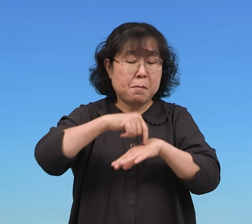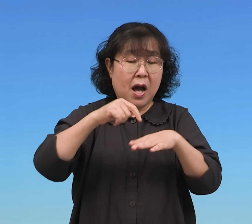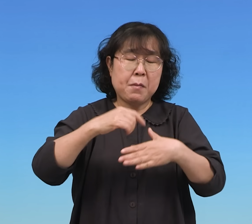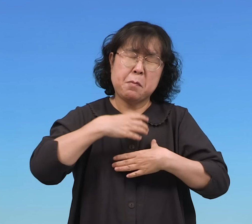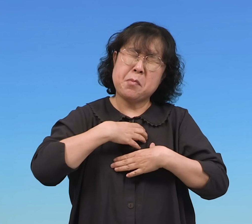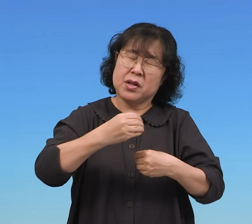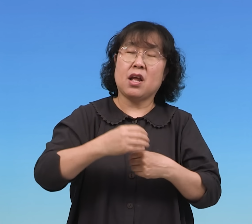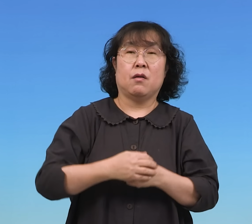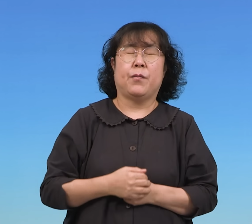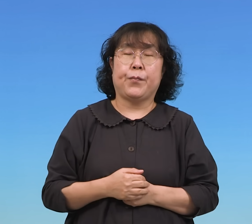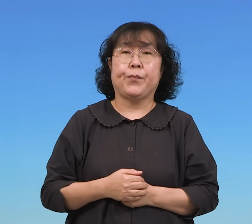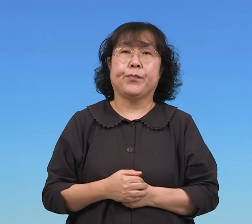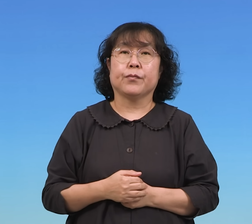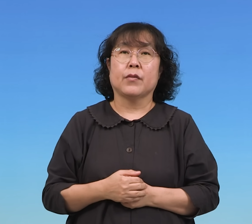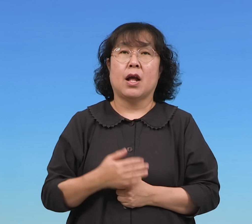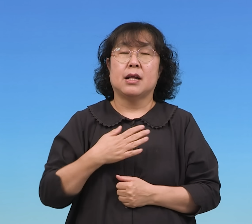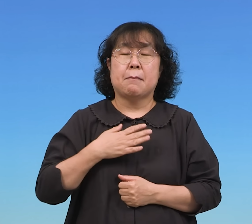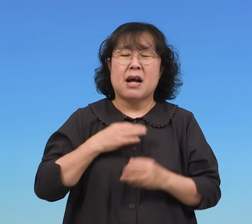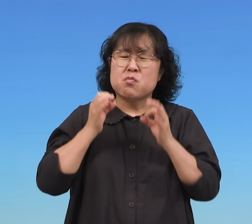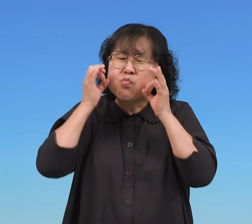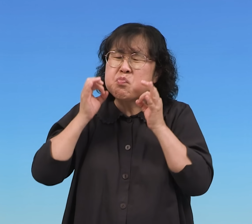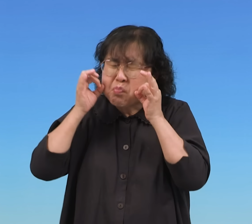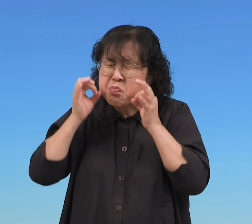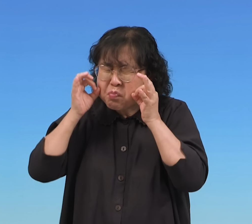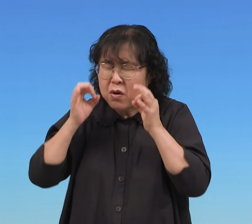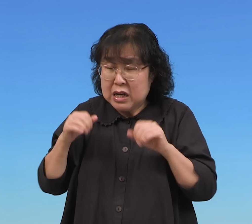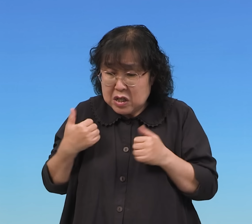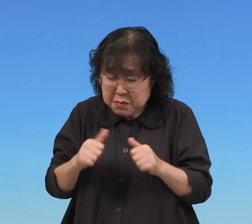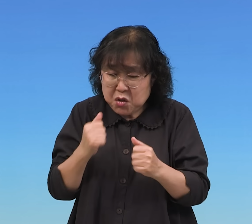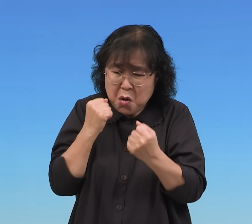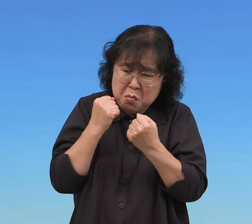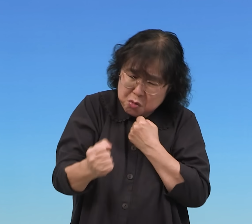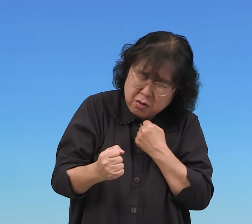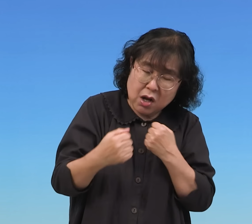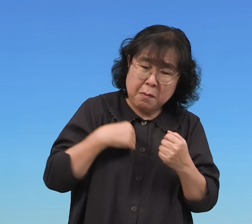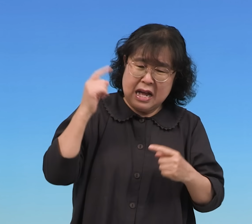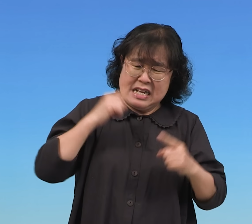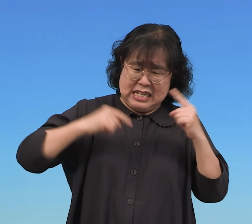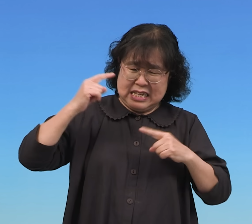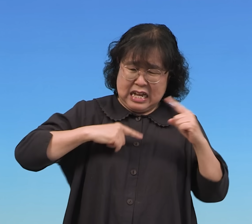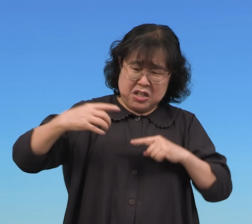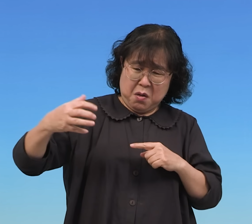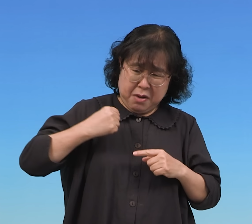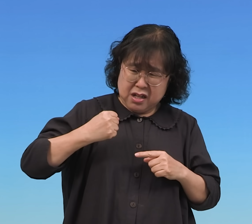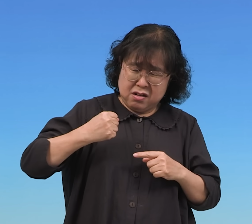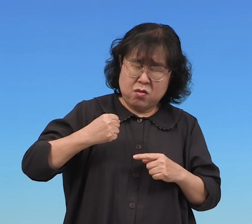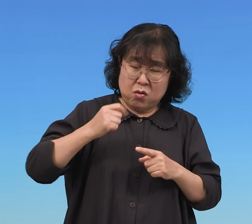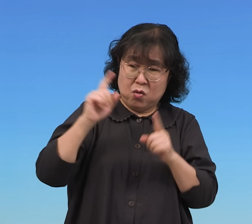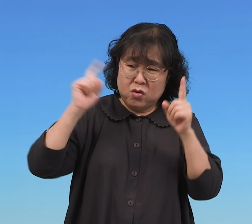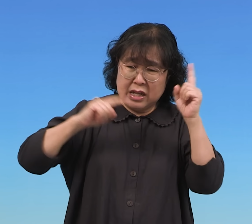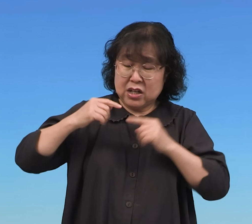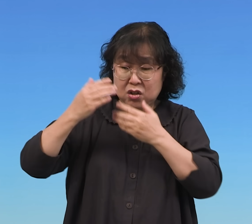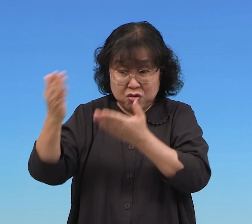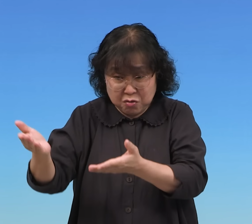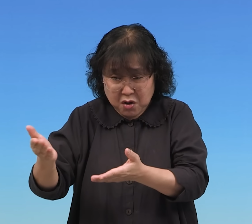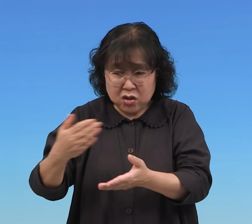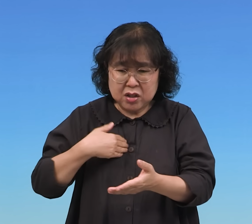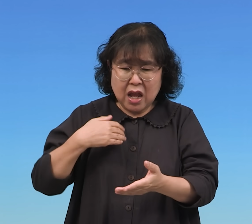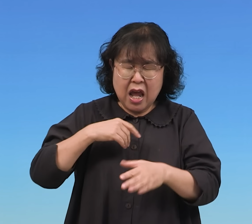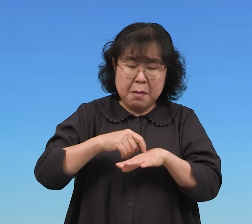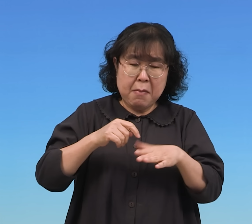막 그렇게 노력을 했는데 상처를 받고 상처를 주고 이러면은 전에는 그 타격이 컸는데 요즘은 그